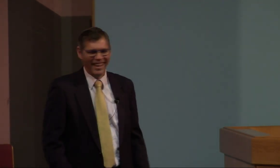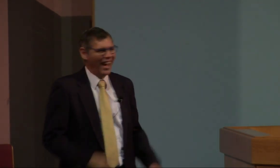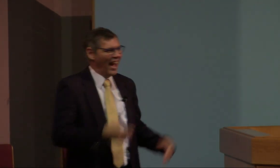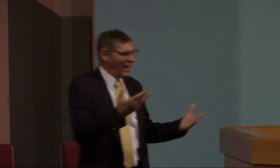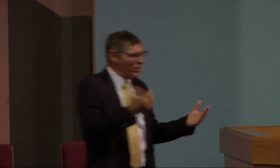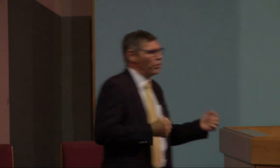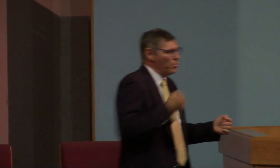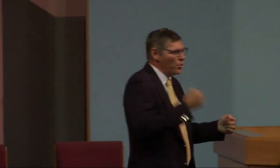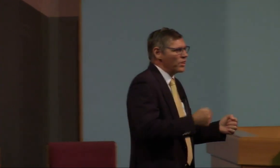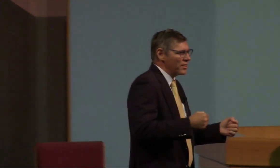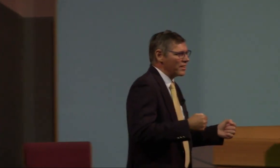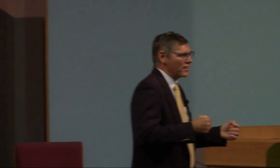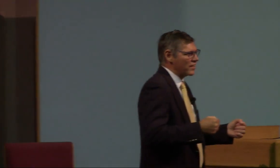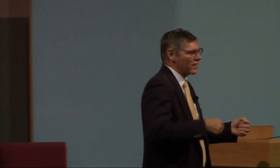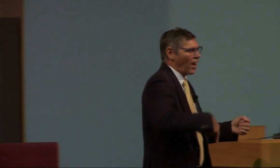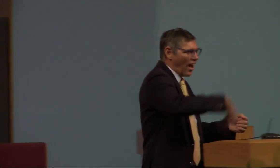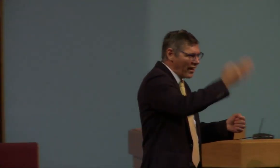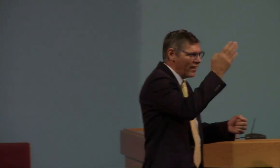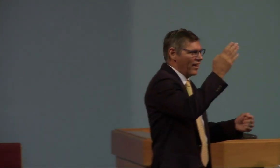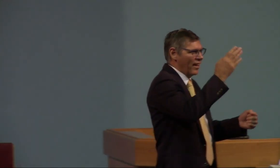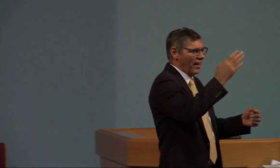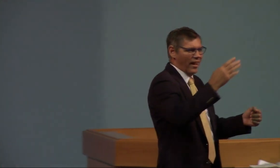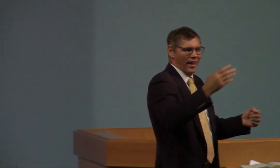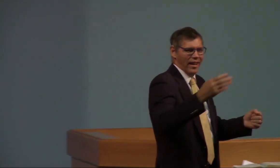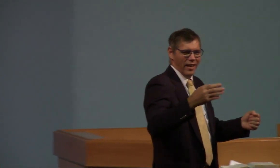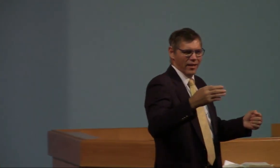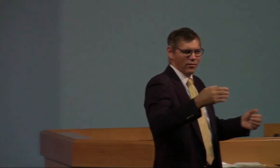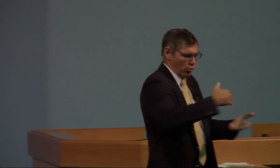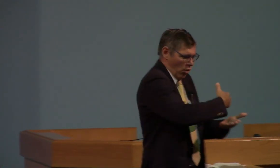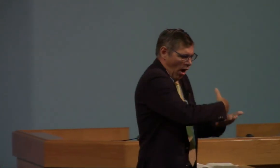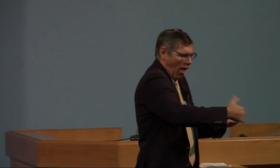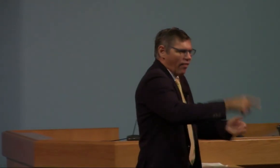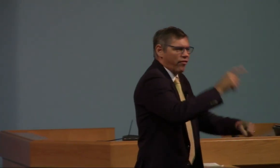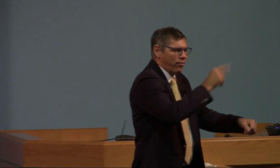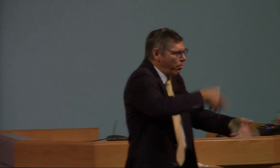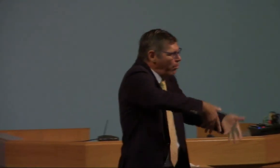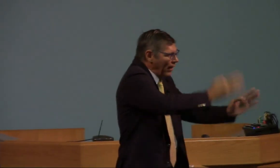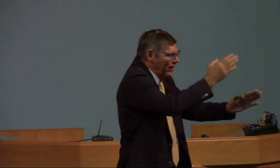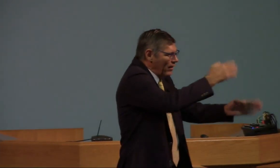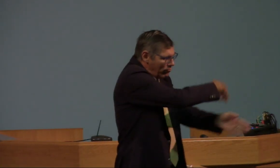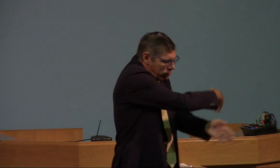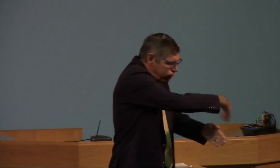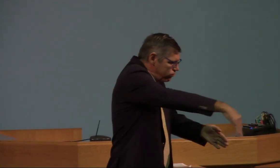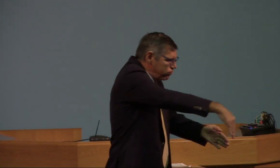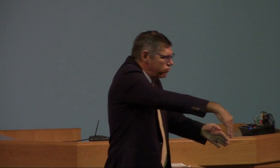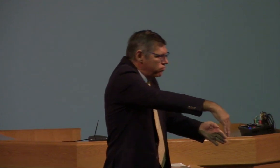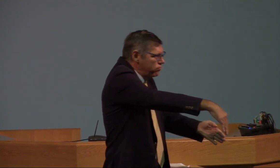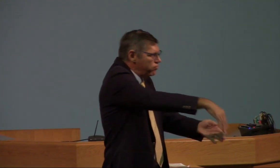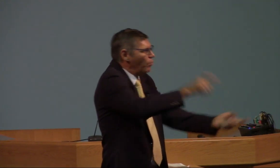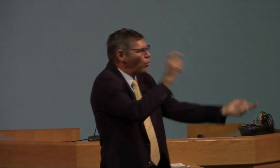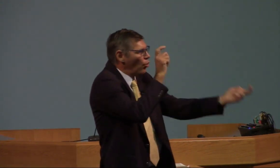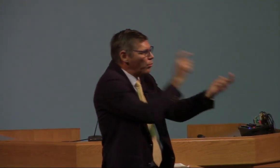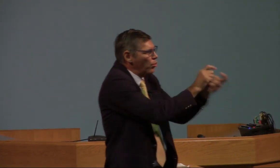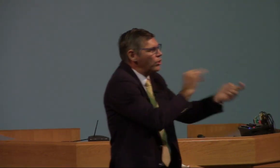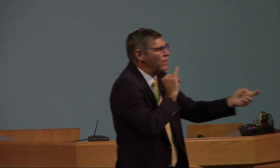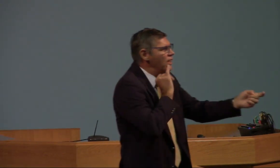En toe Moses gaan en so half pad om te ontmoet